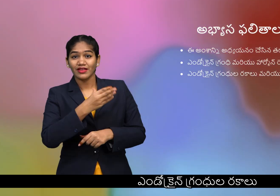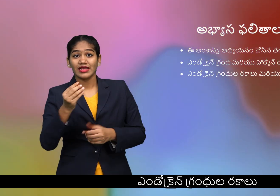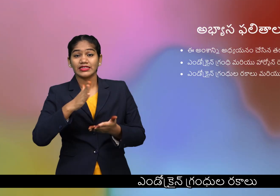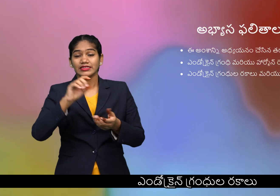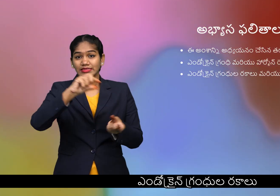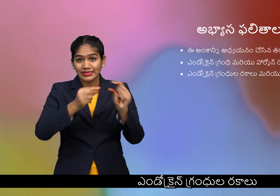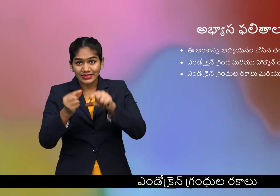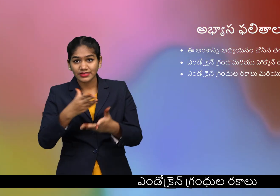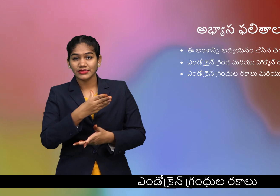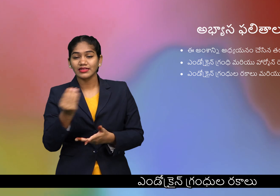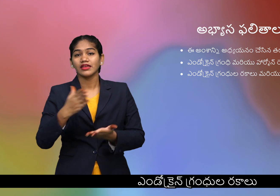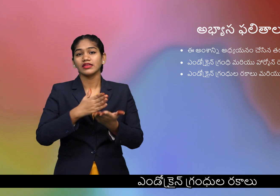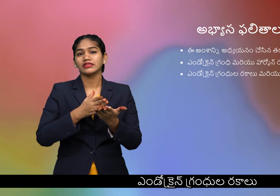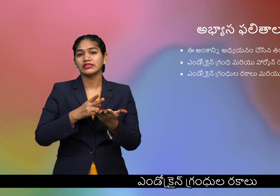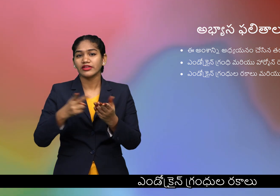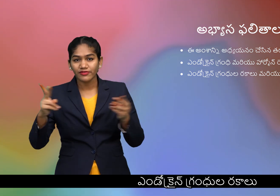ఎండోక్రైన్ గ్రంథుల రకాలు,